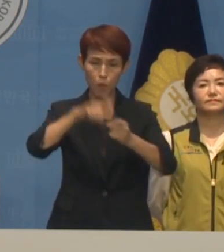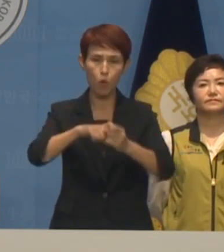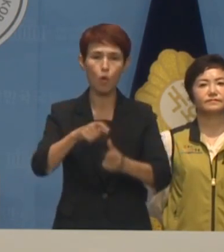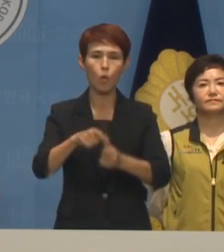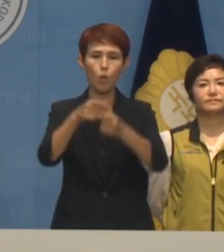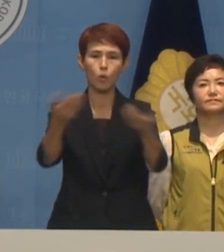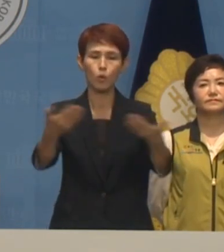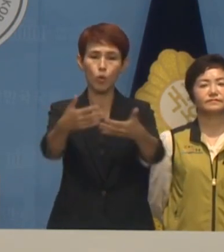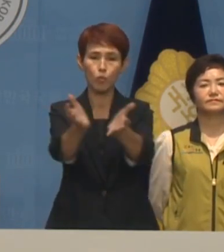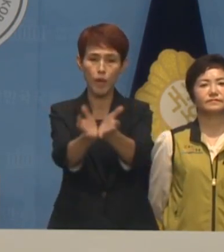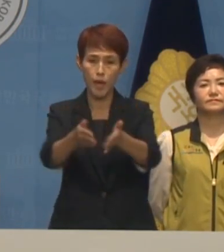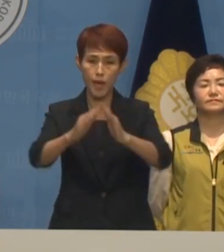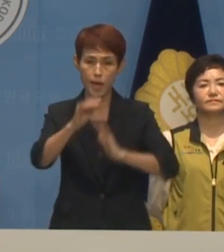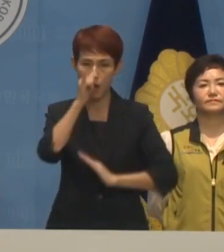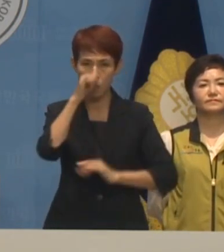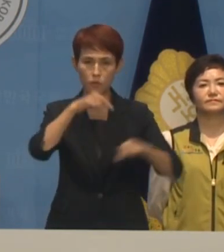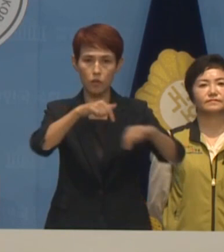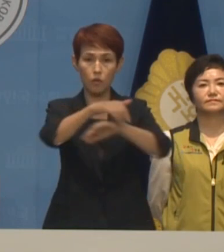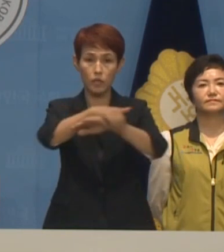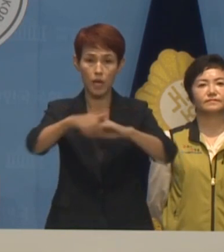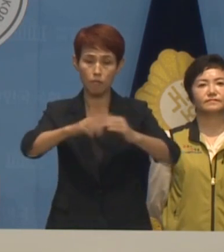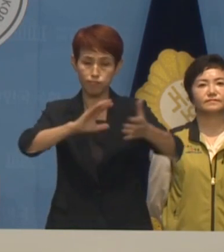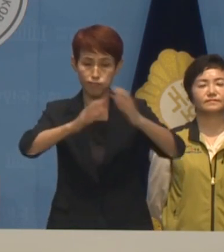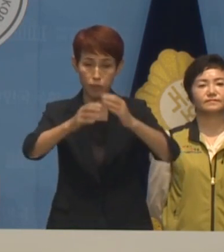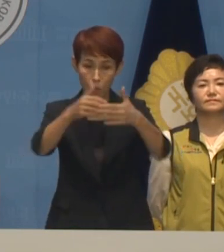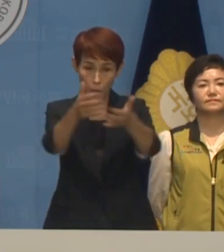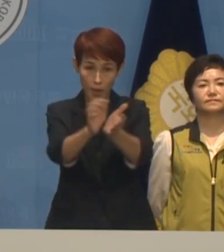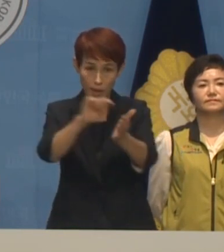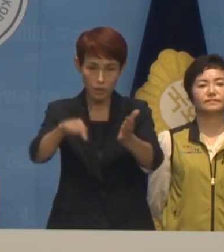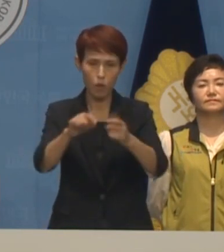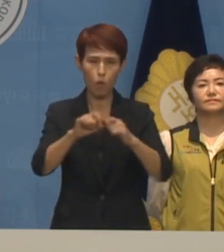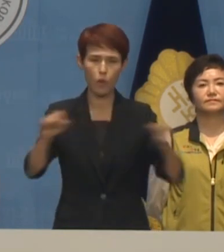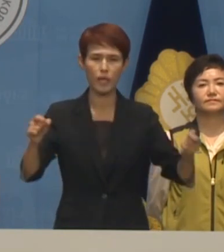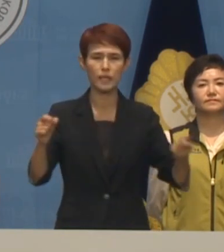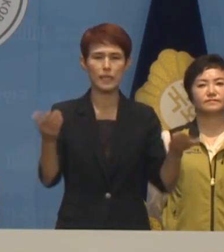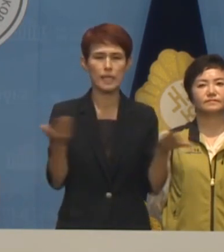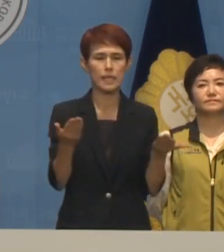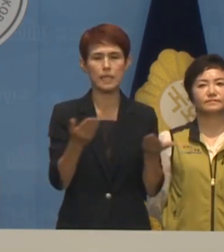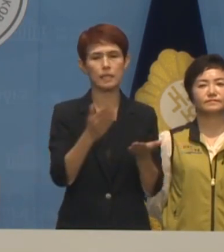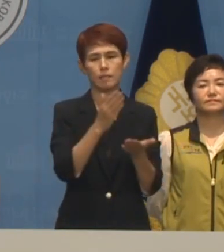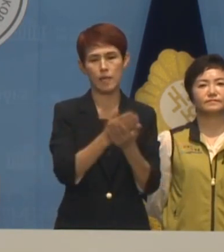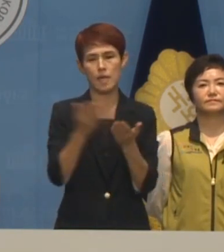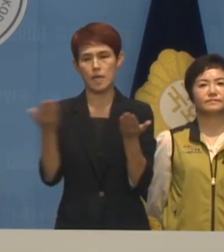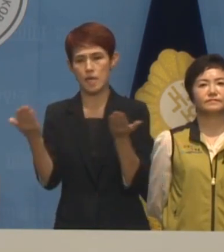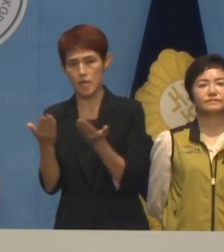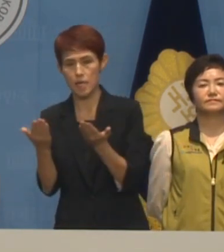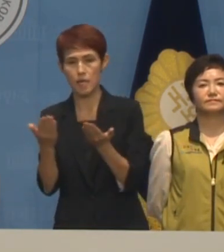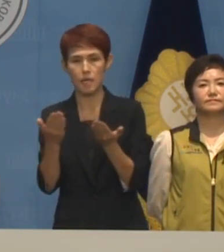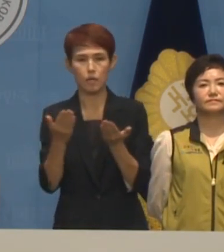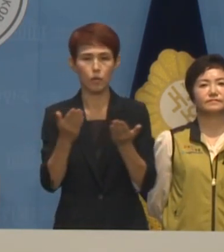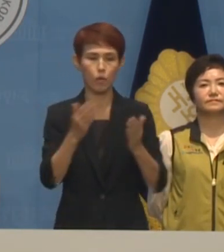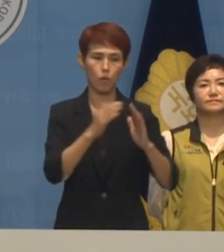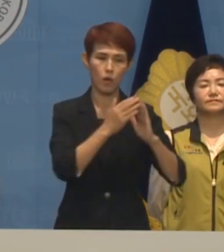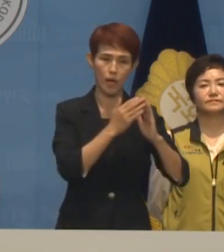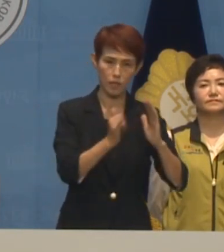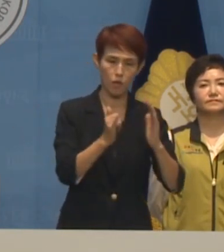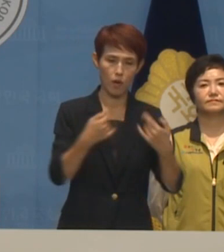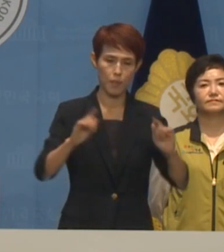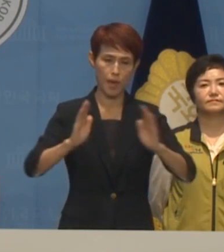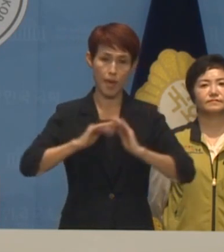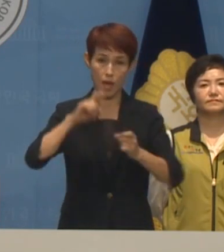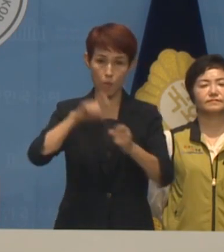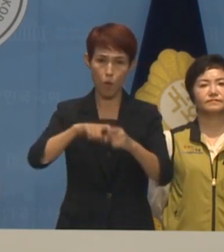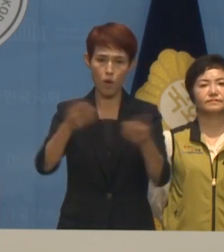고용노동부에 설치한 고용정책심의회에서 장시간 근로 해소 및 일가정 양립을 위한 근로시간 단축에 관한